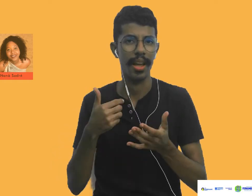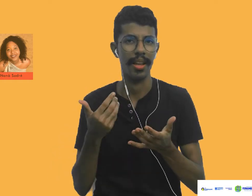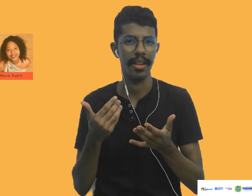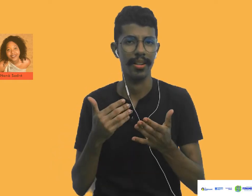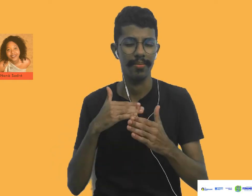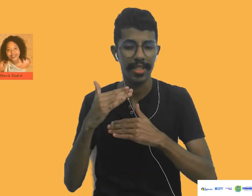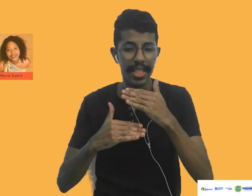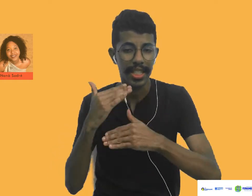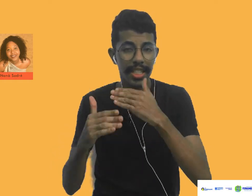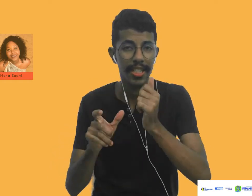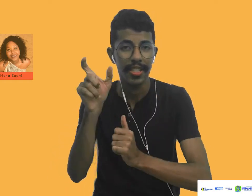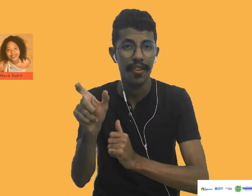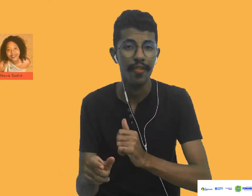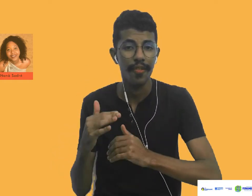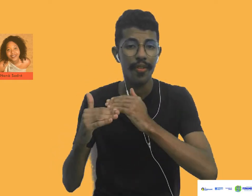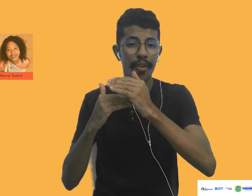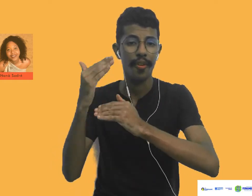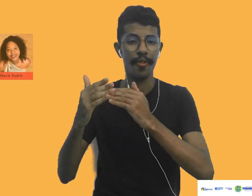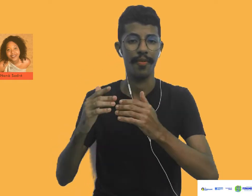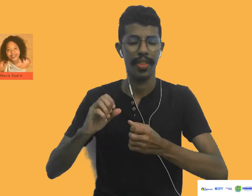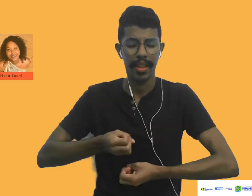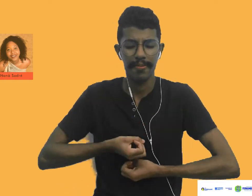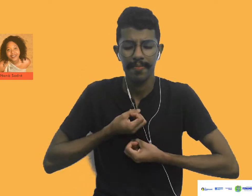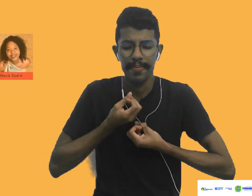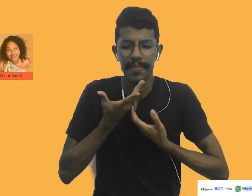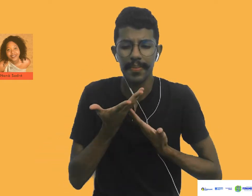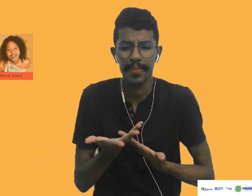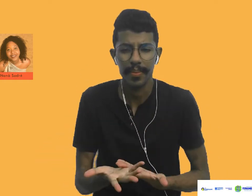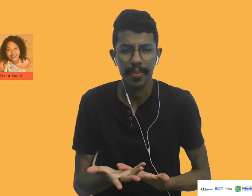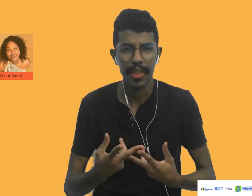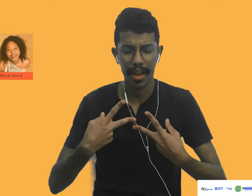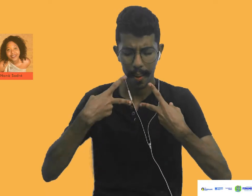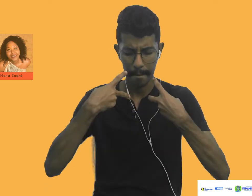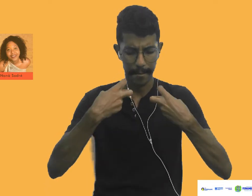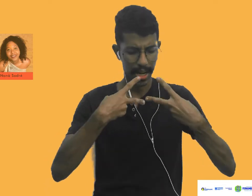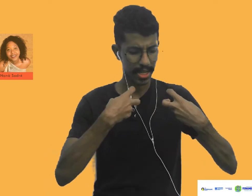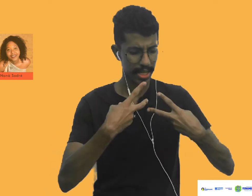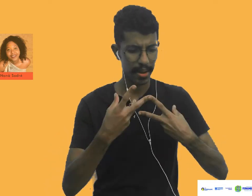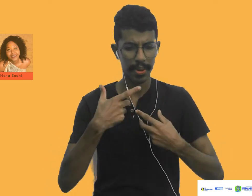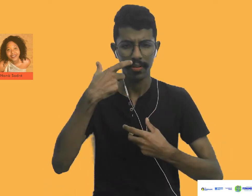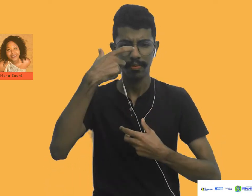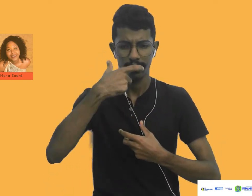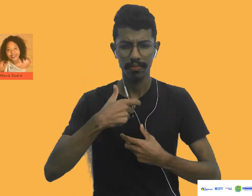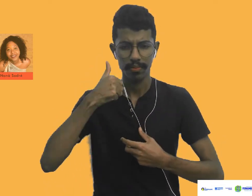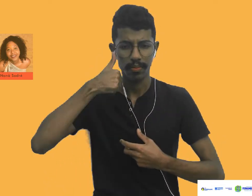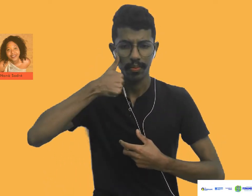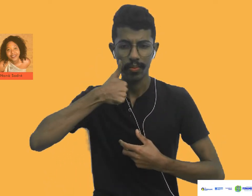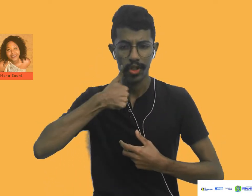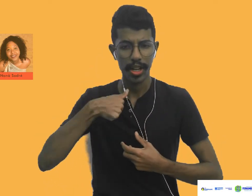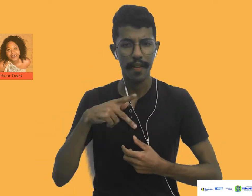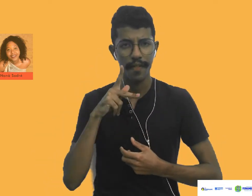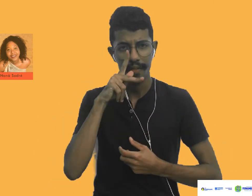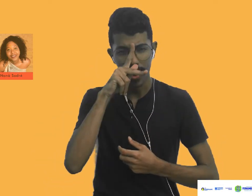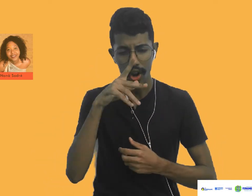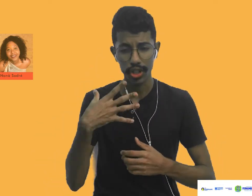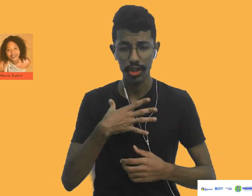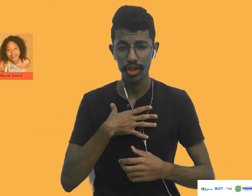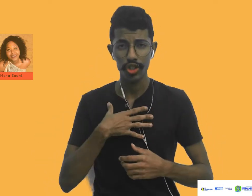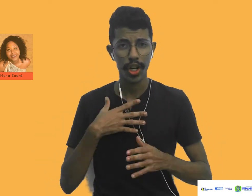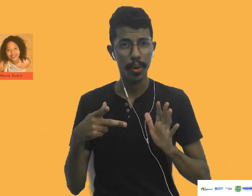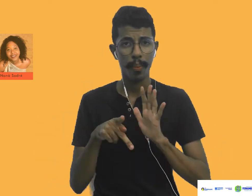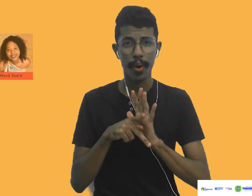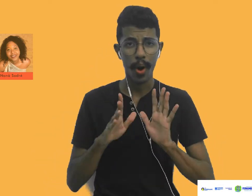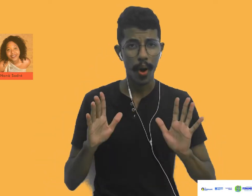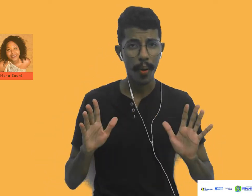que elas se desenvolvam, eu quero que elas, nessa oficina, elas coloquem os medos para fora, elas se enxerguem como